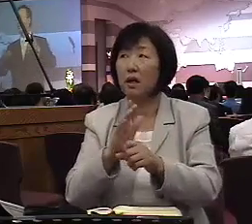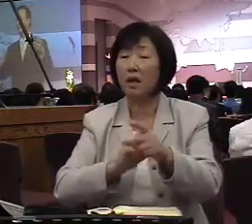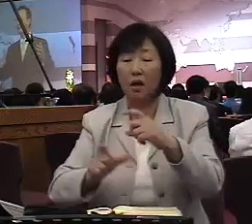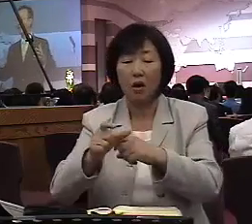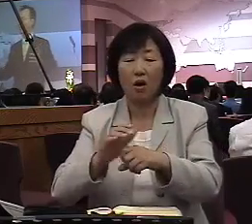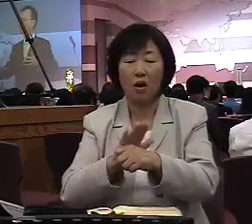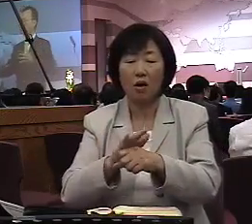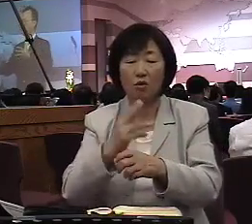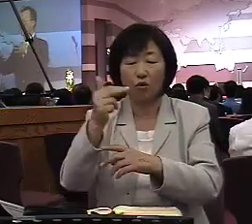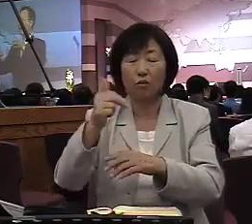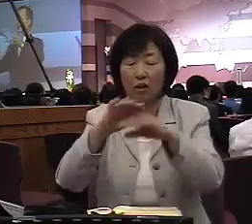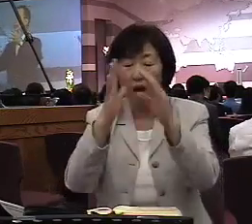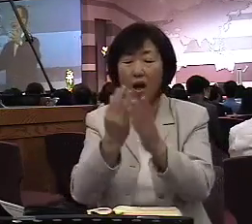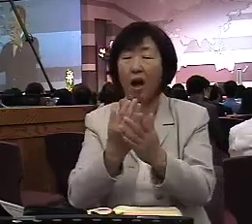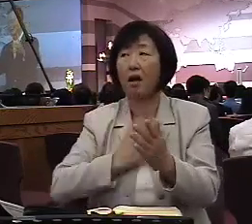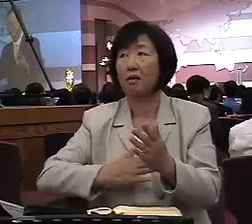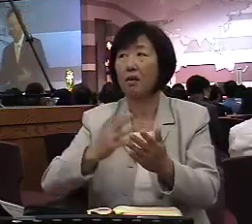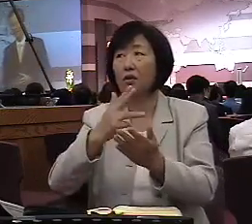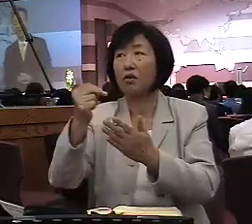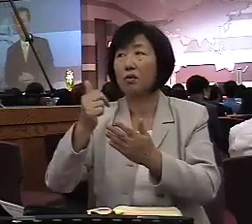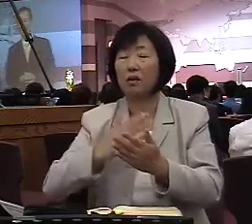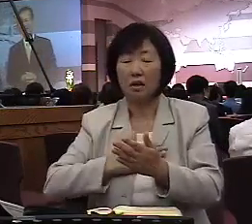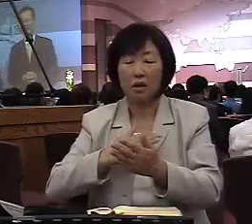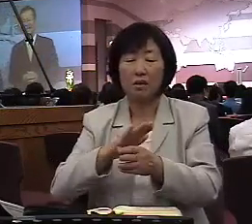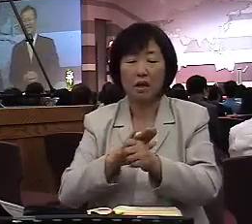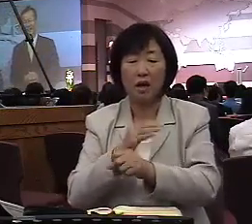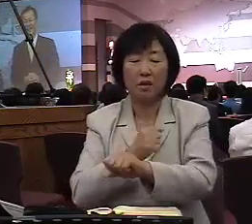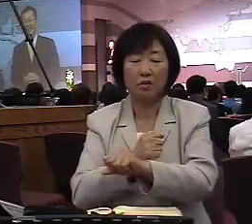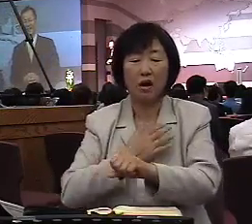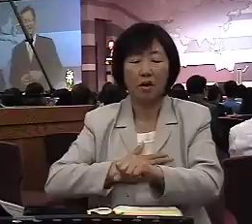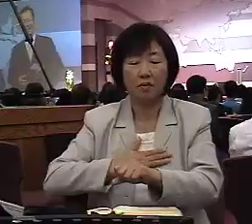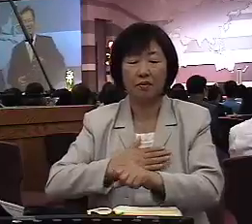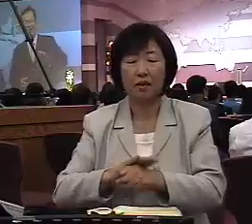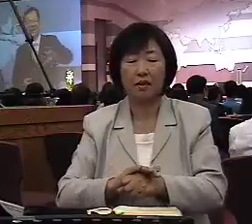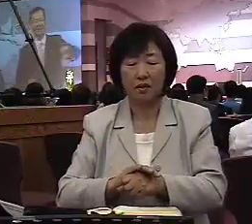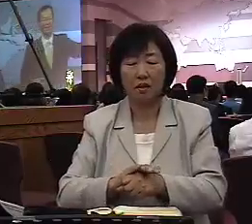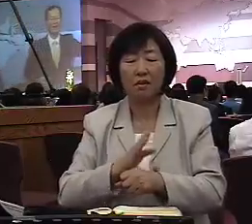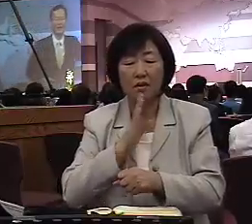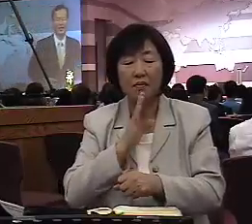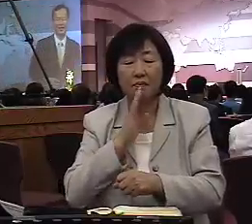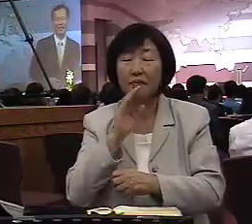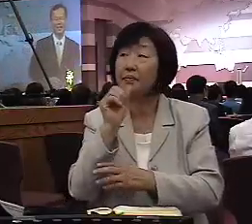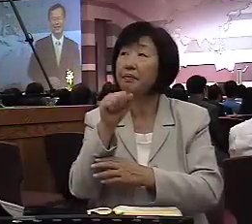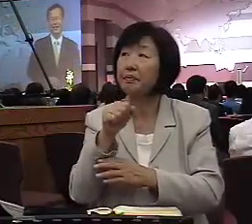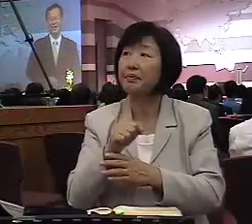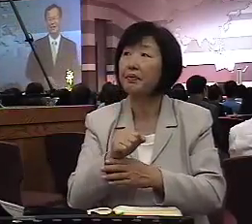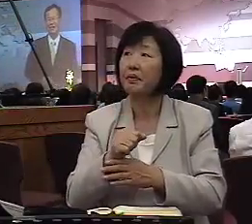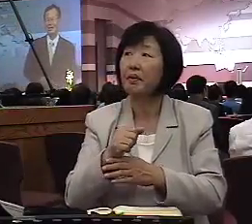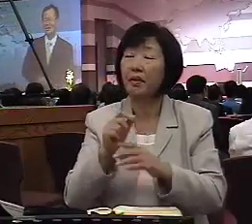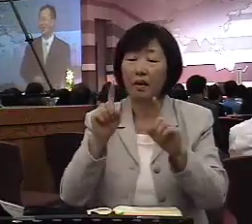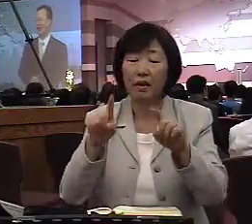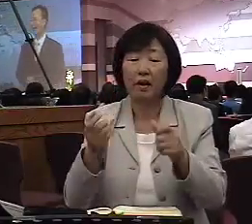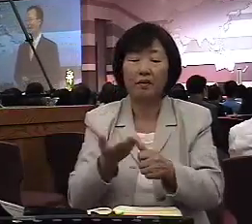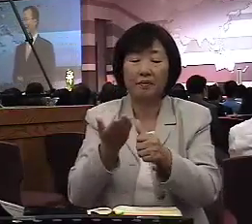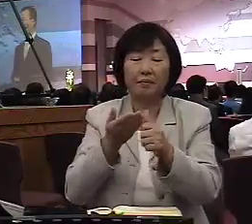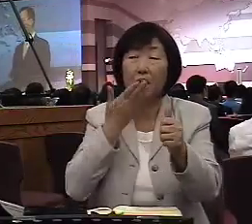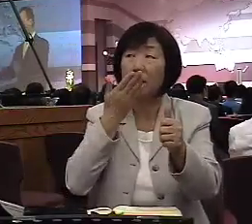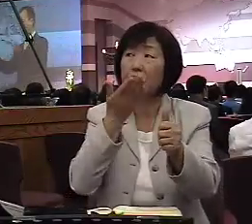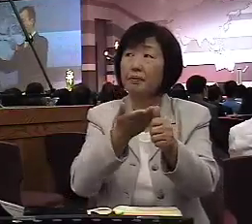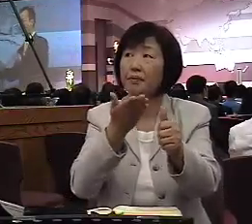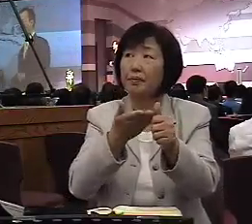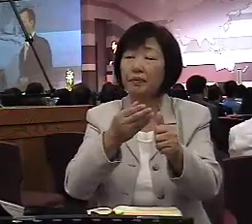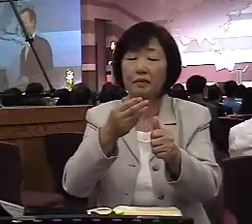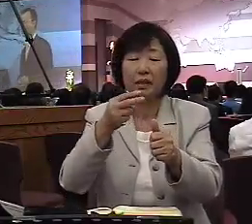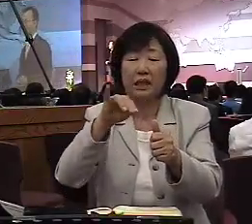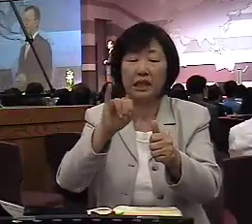주님은 다 아십니다. 내가 주님을 사랑하는 줄 아십니다. 그래, 내 양을 먹이라. 시몬아, 내가